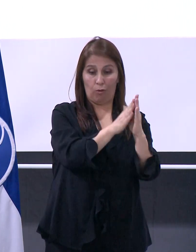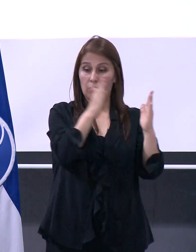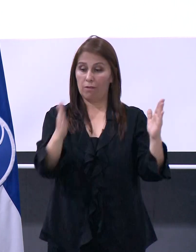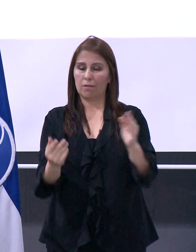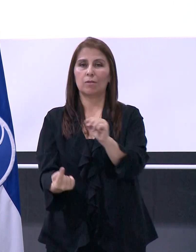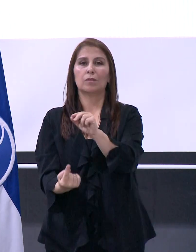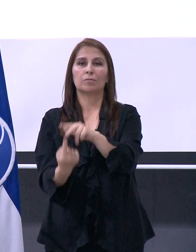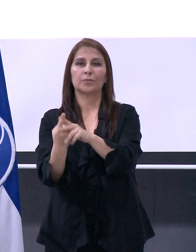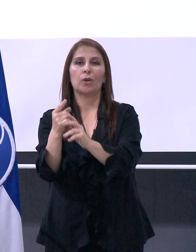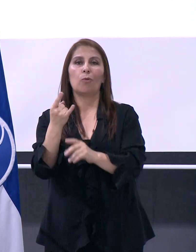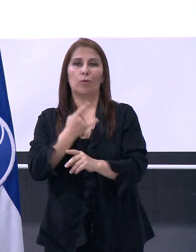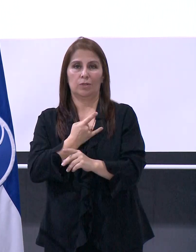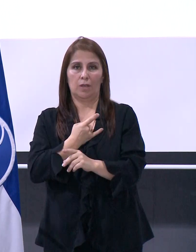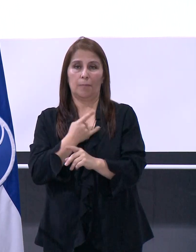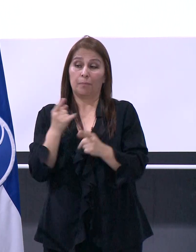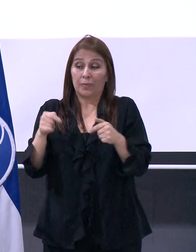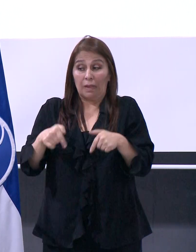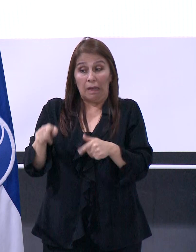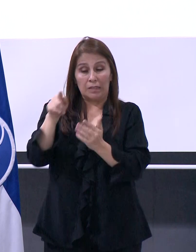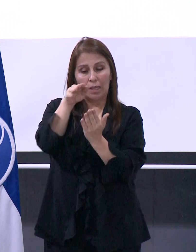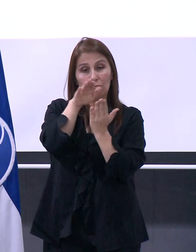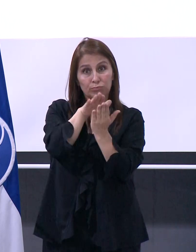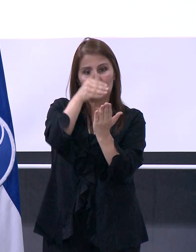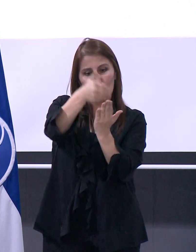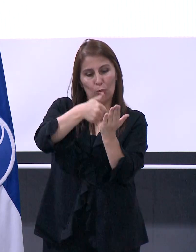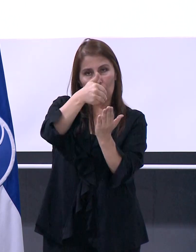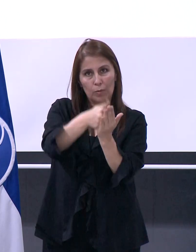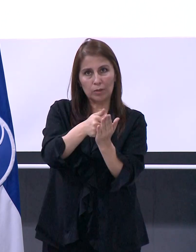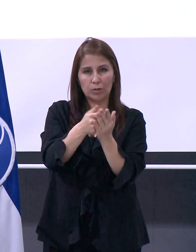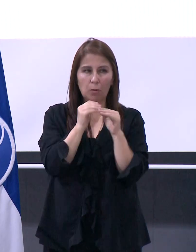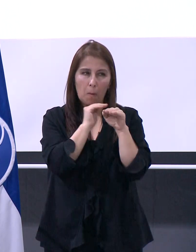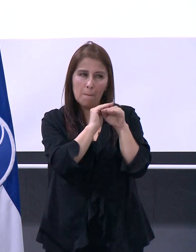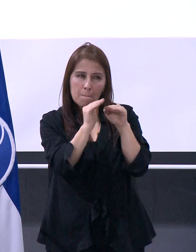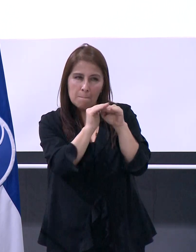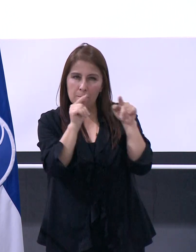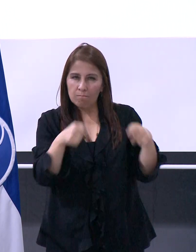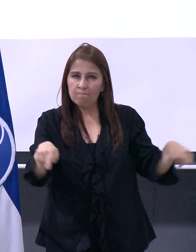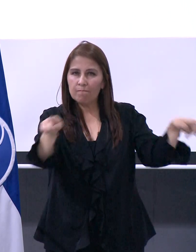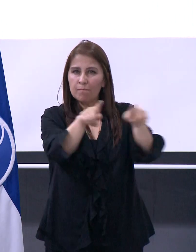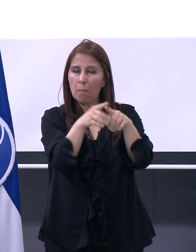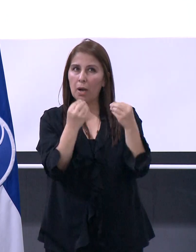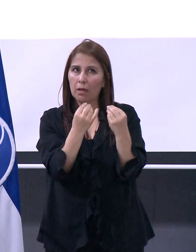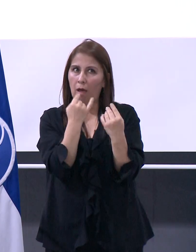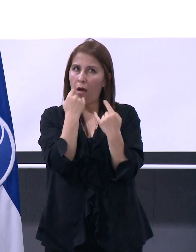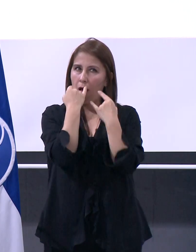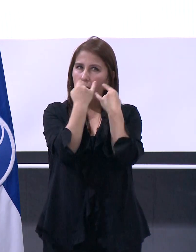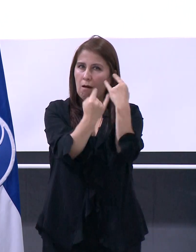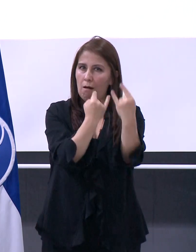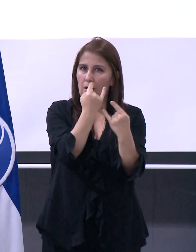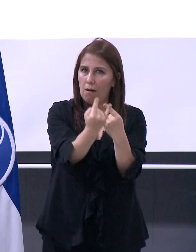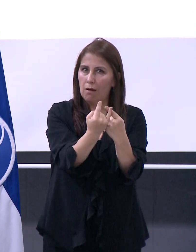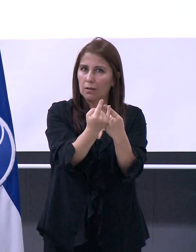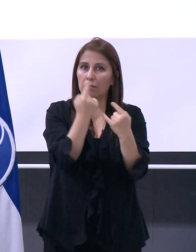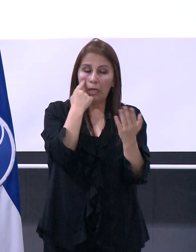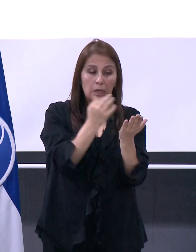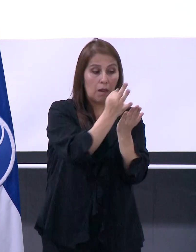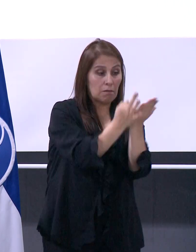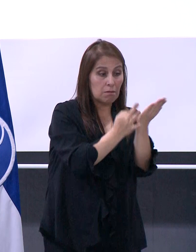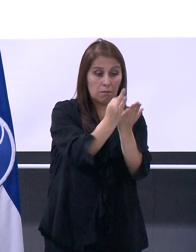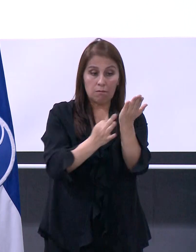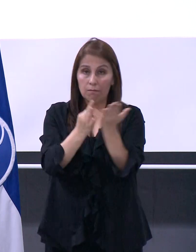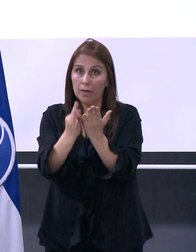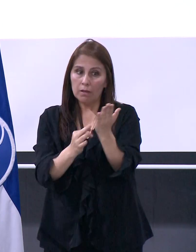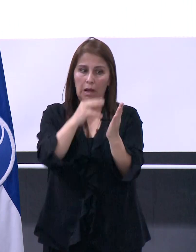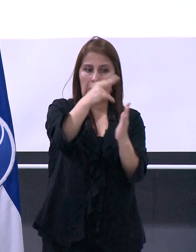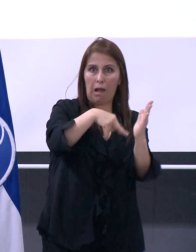una provocación para invitar a hacer una revisión de algunas tesis que se han planteado y se han